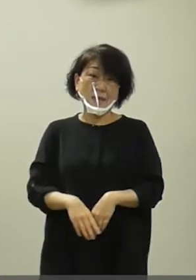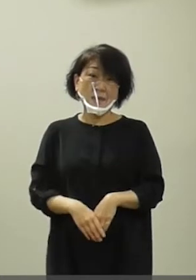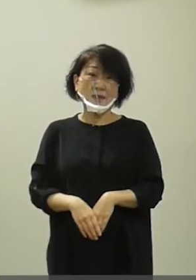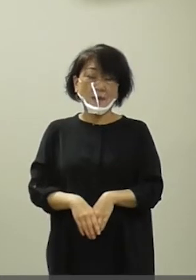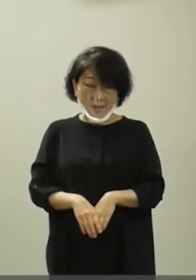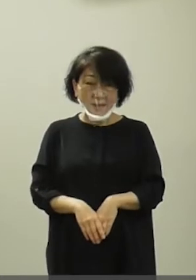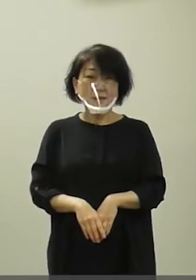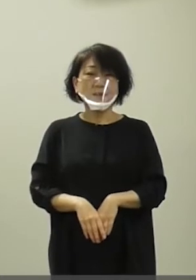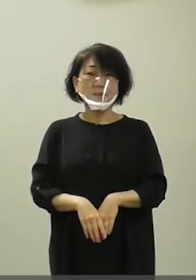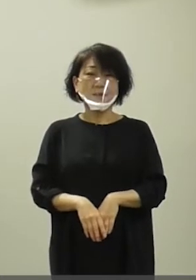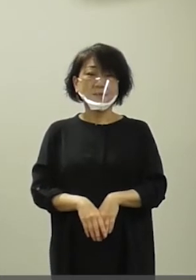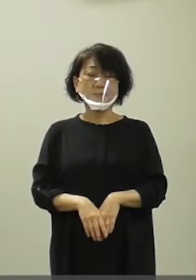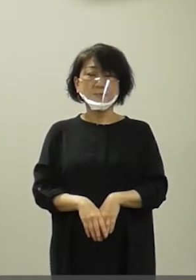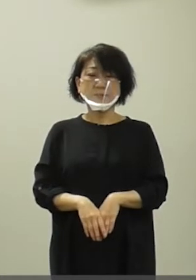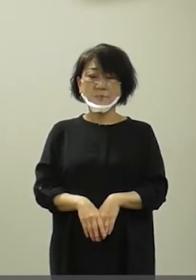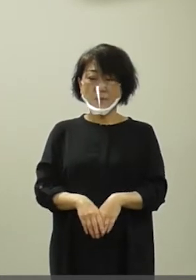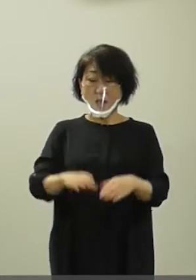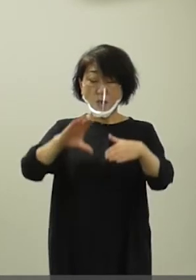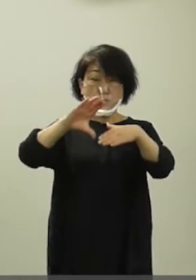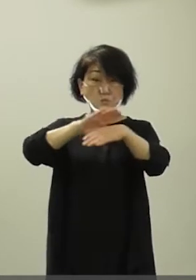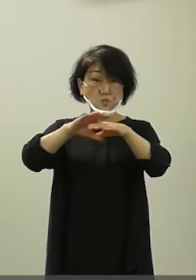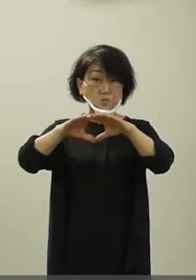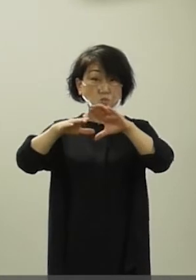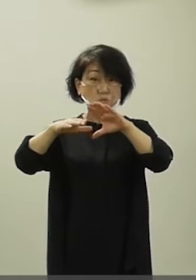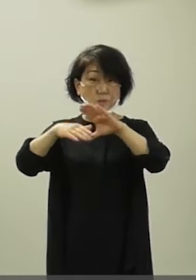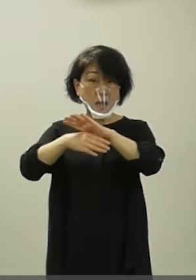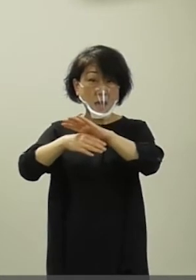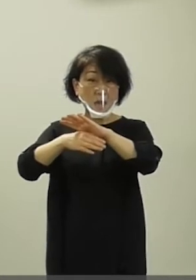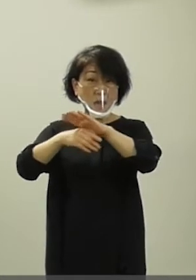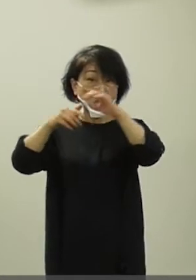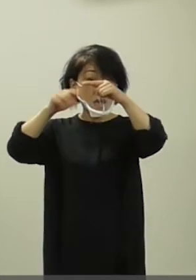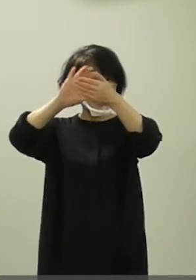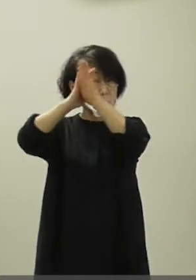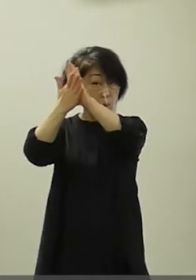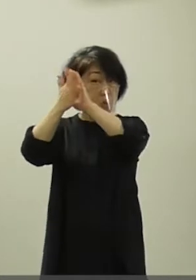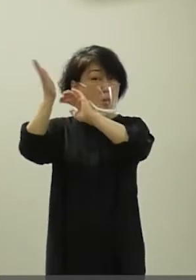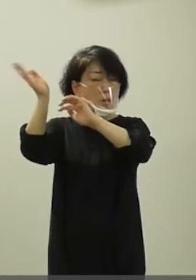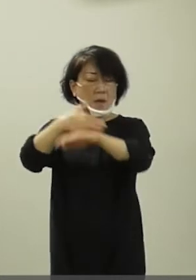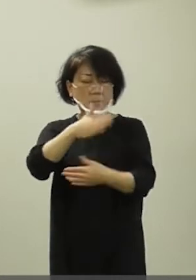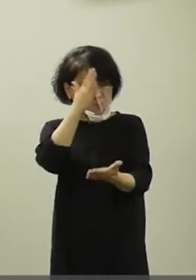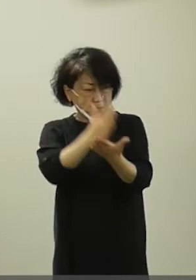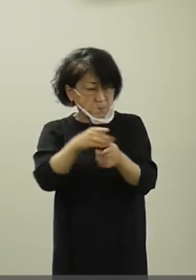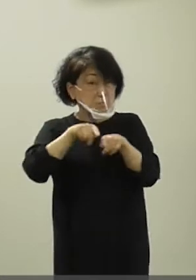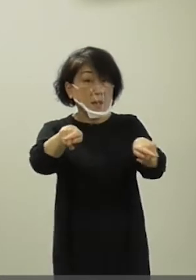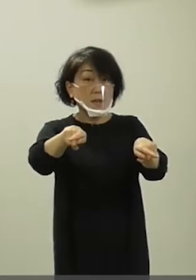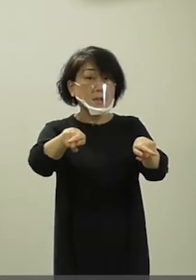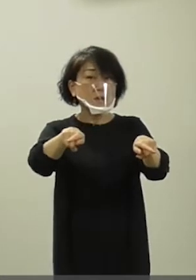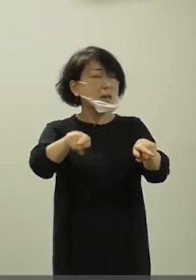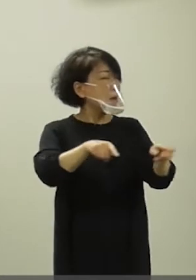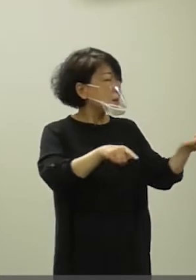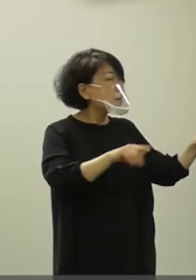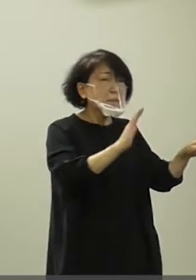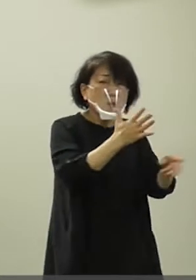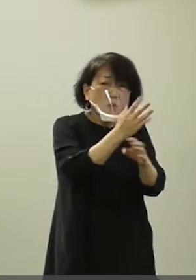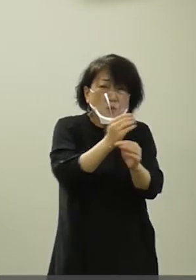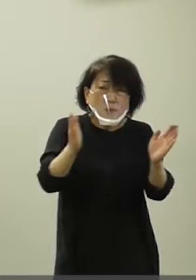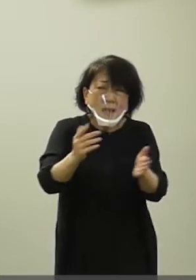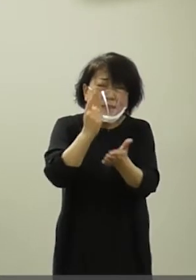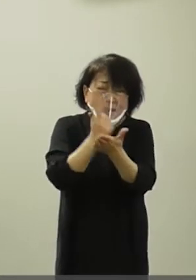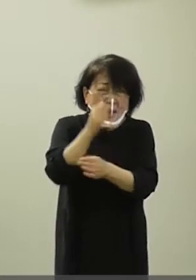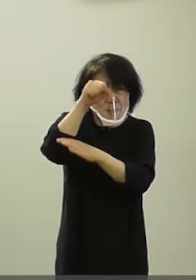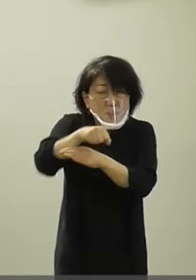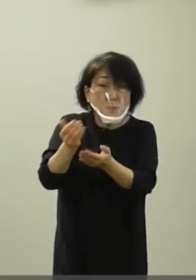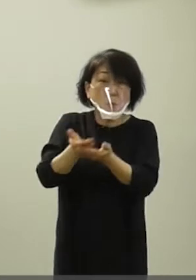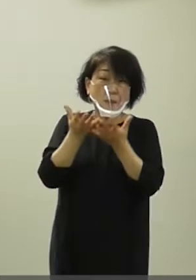後ろ側の3文化庁からの指導で止めておりましたが今この考えで取り組んで